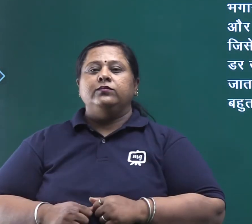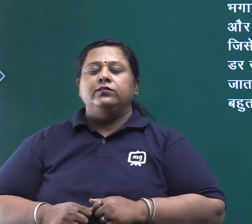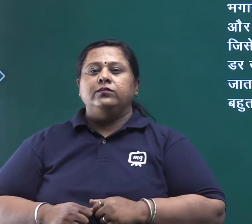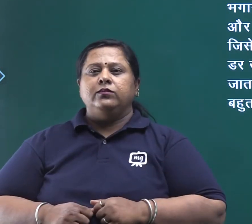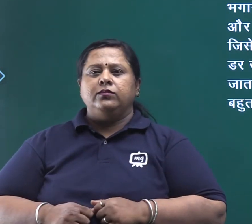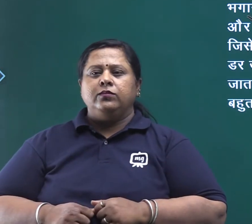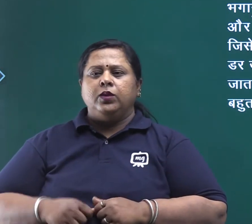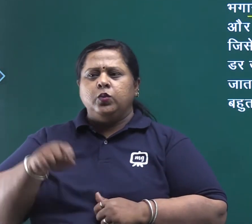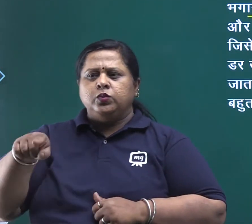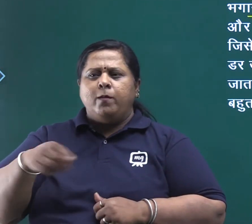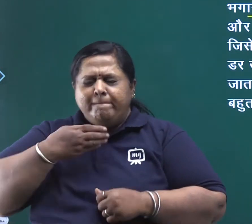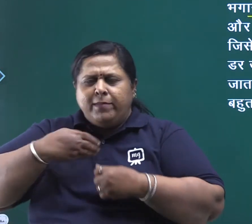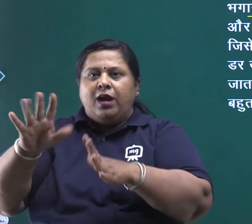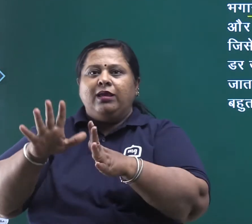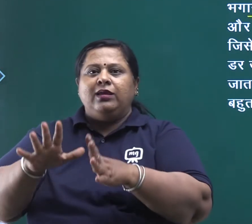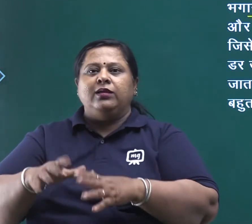उसको भगाने की